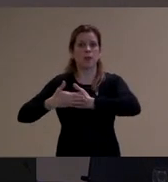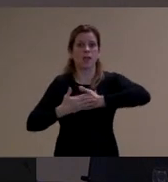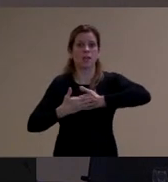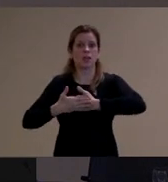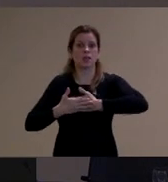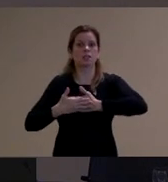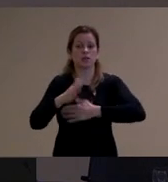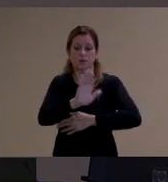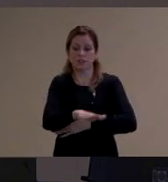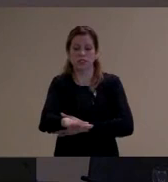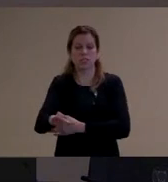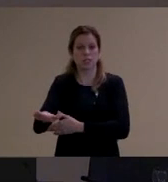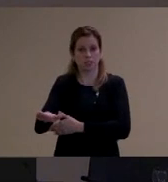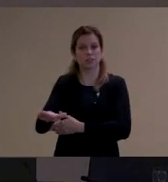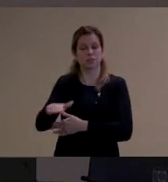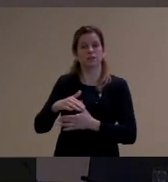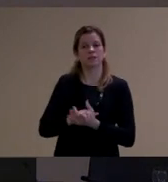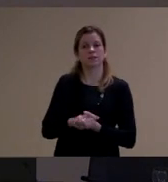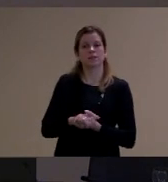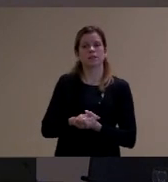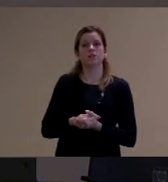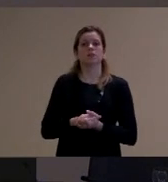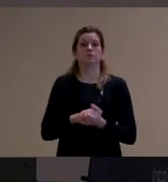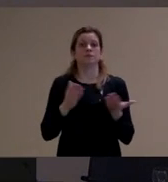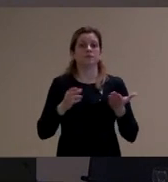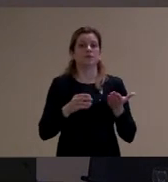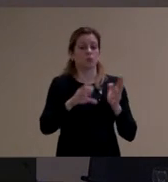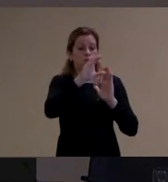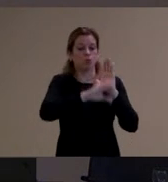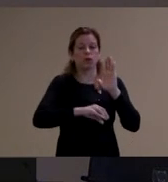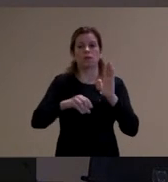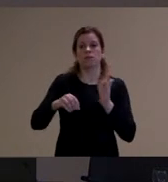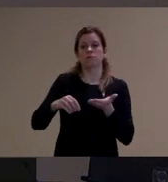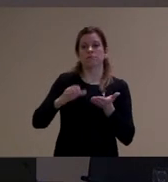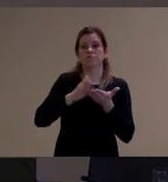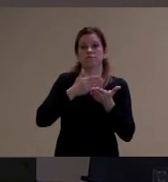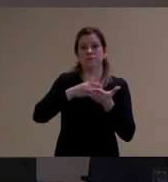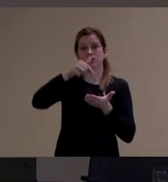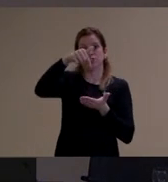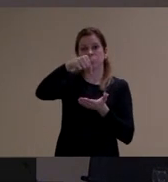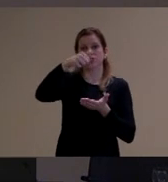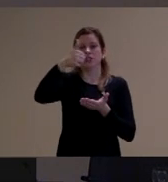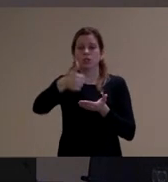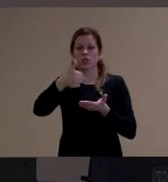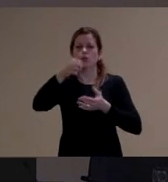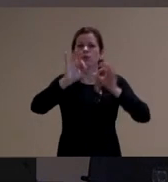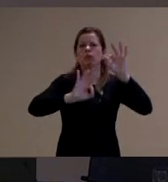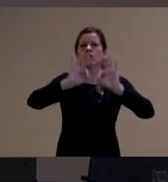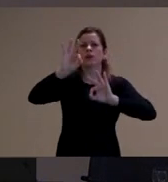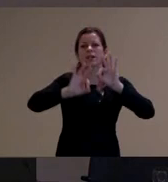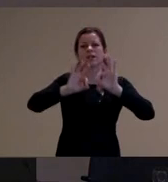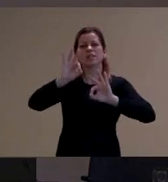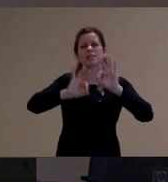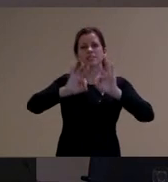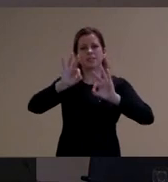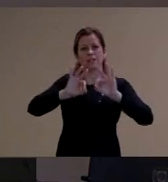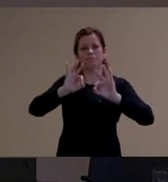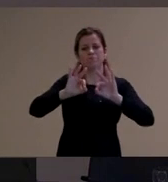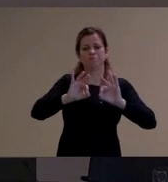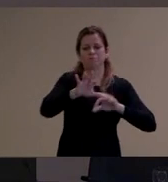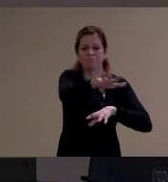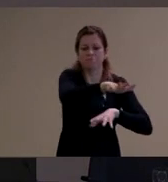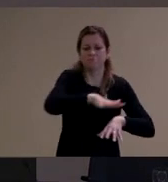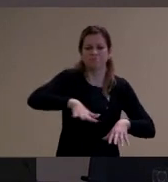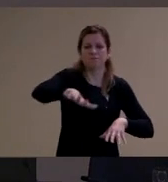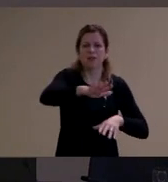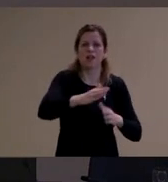lá na página 71 da do documento do currículo organizar ao alcance dos bebês